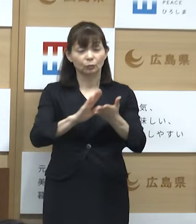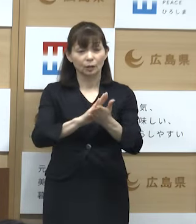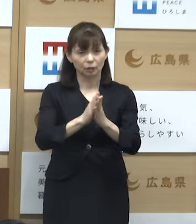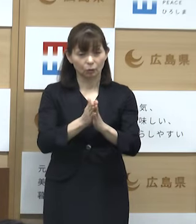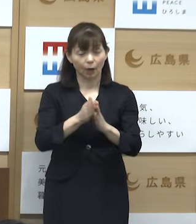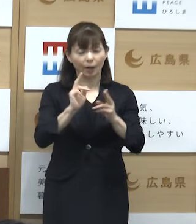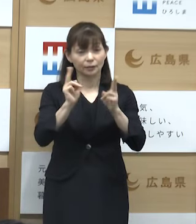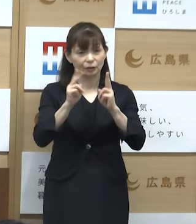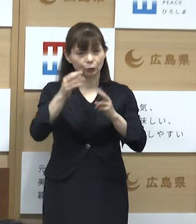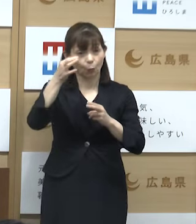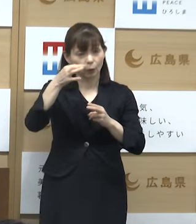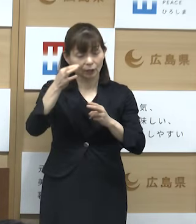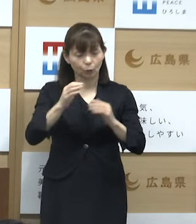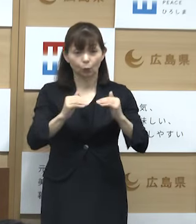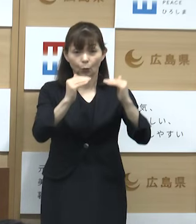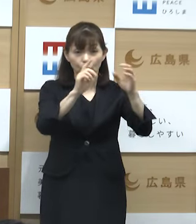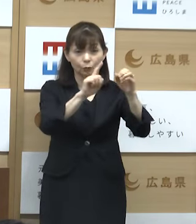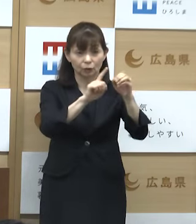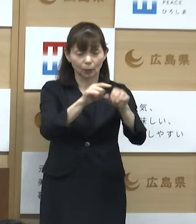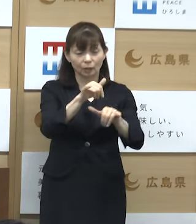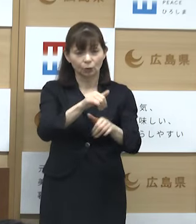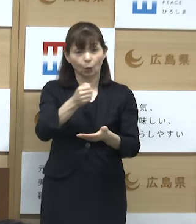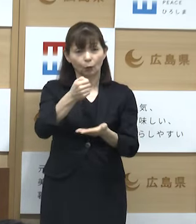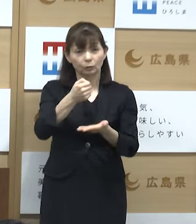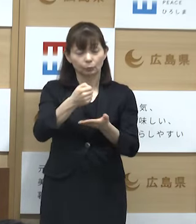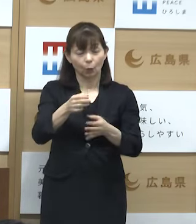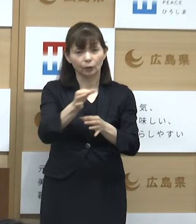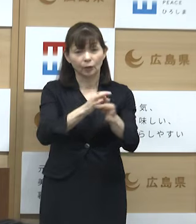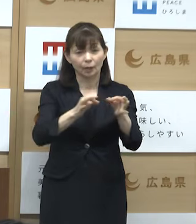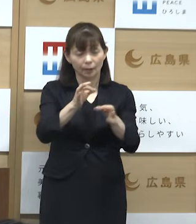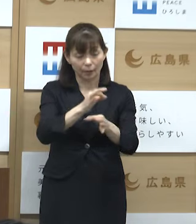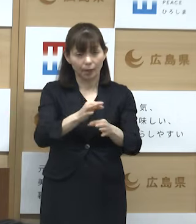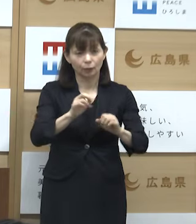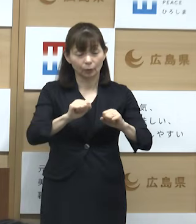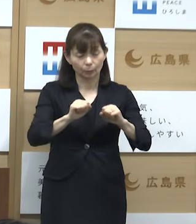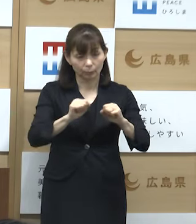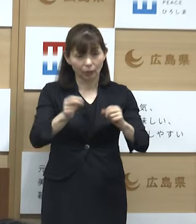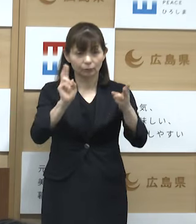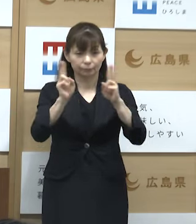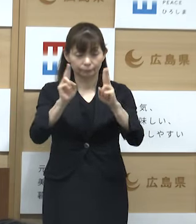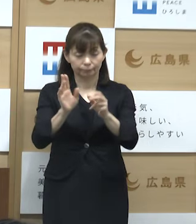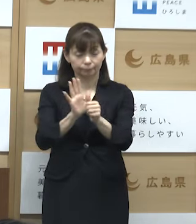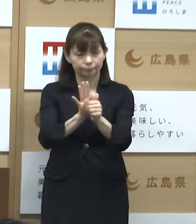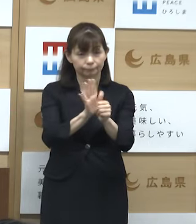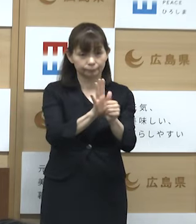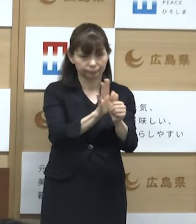上に向けまして、人的資本経営に取り組む県内企業の皆様の挑戦を後押しして